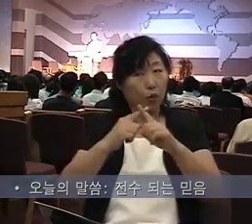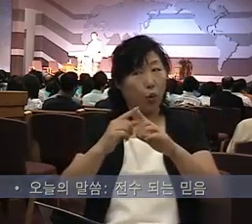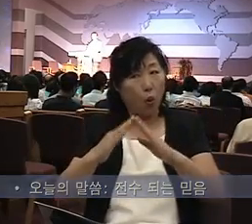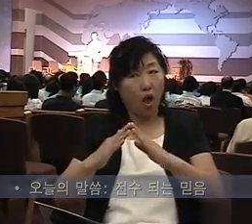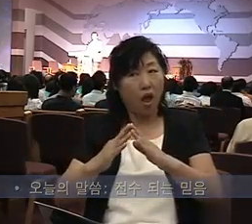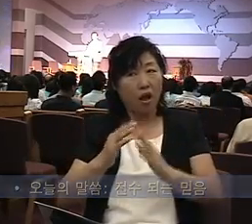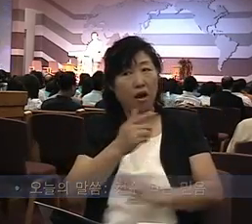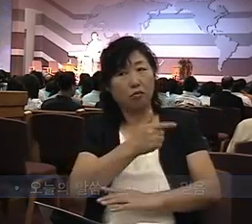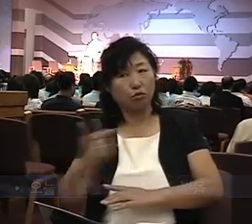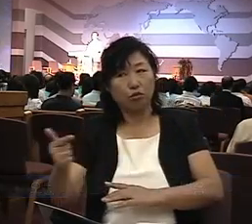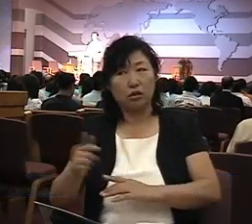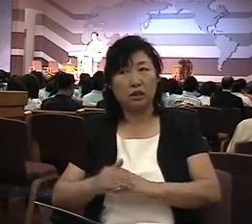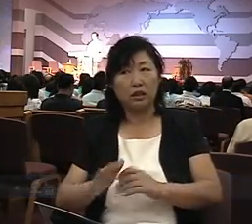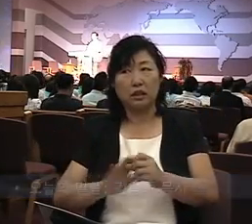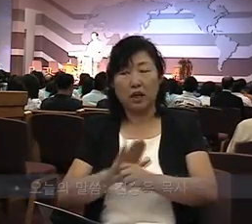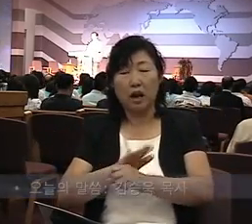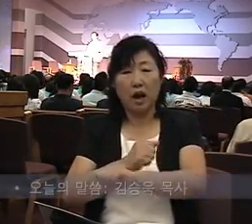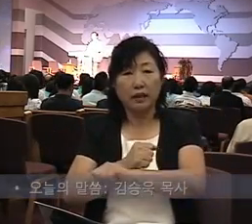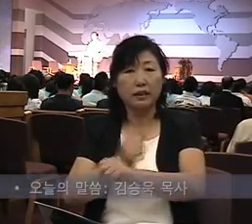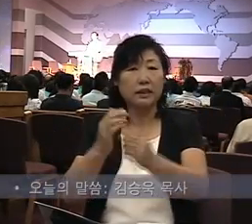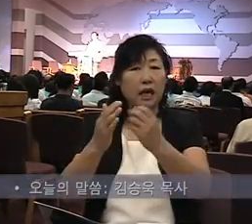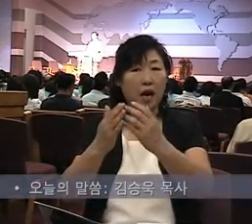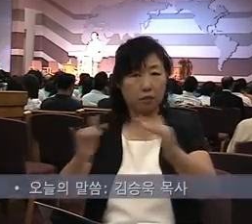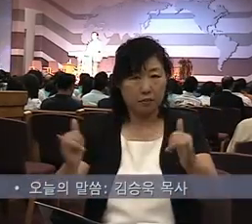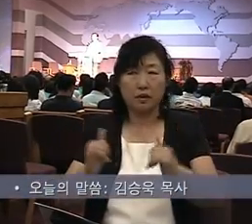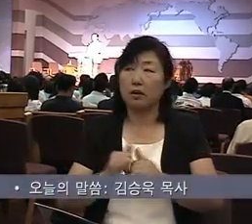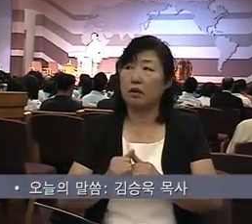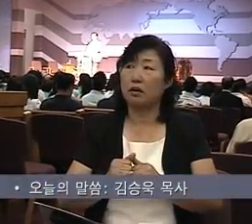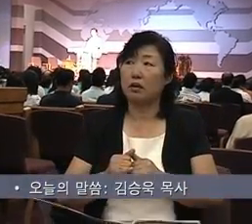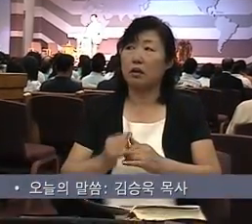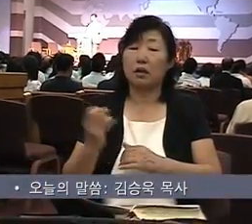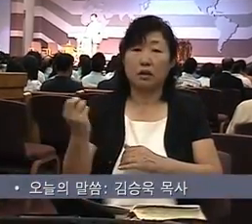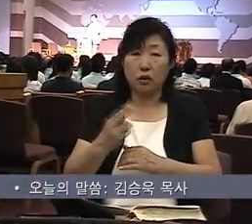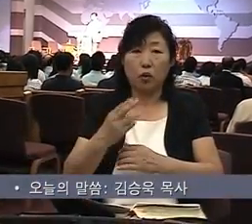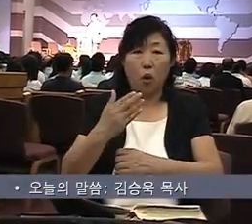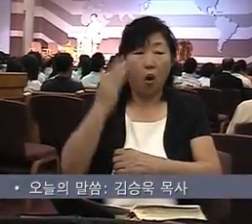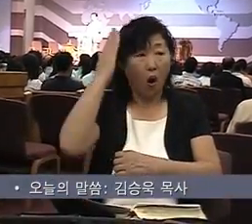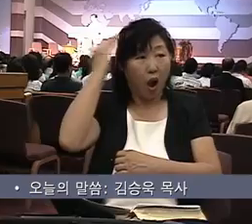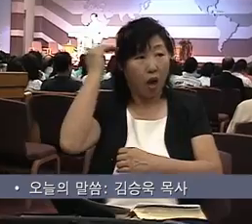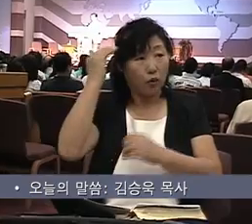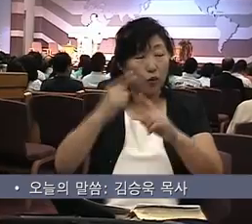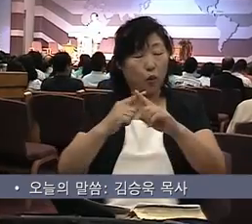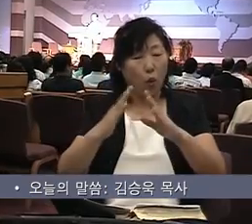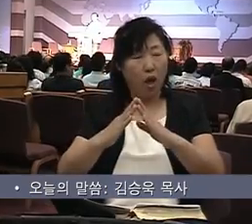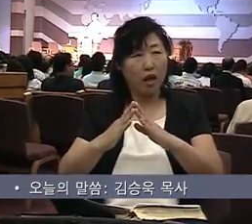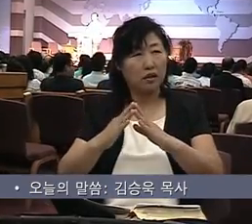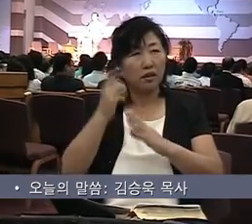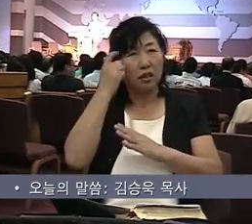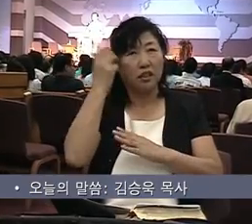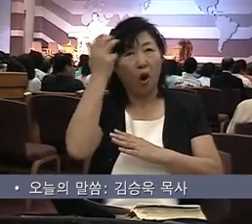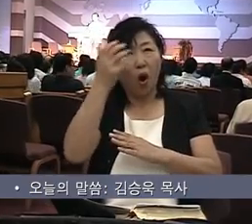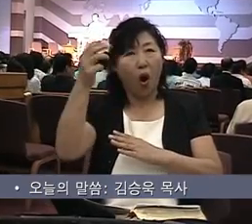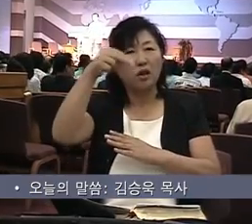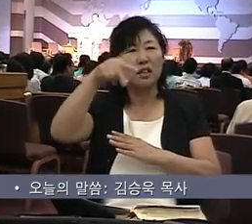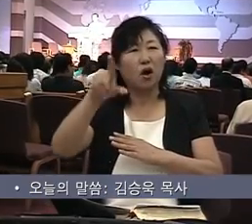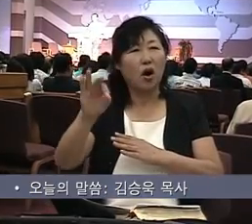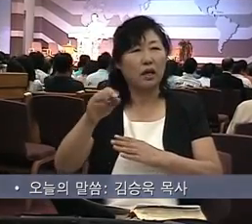무척 사랑하는 사람입니다. 그리고 한국교회에 허락하여 주신 영성, 깊은 그 희생적인